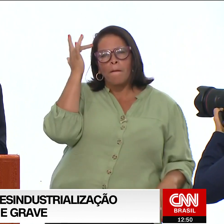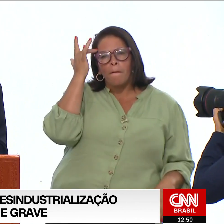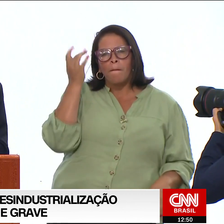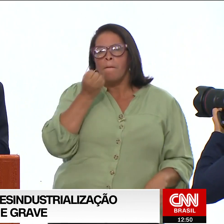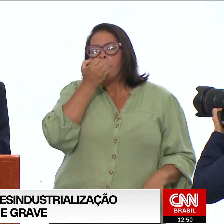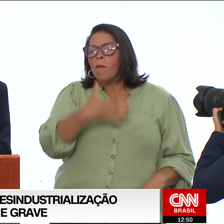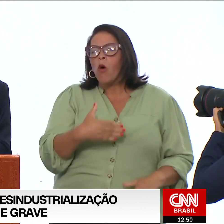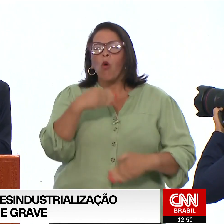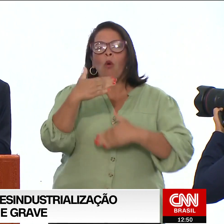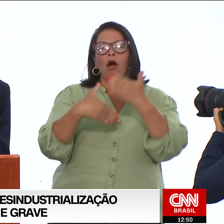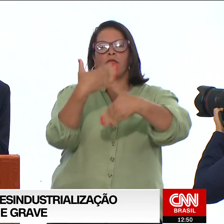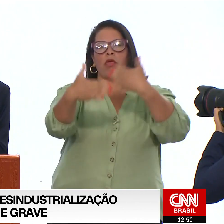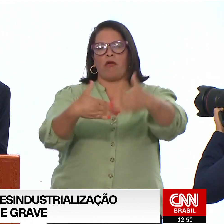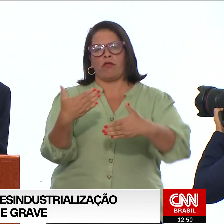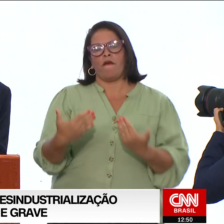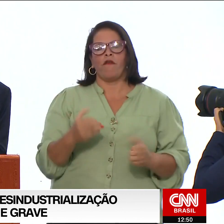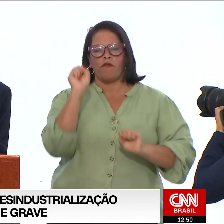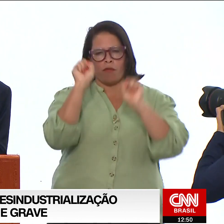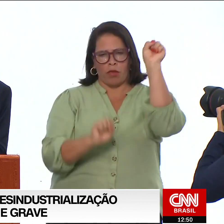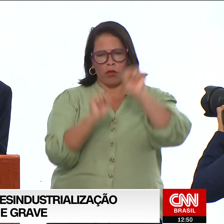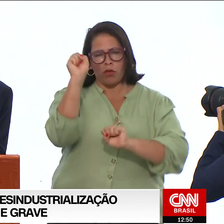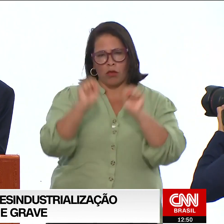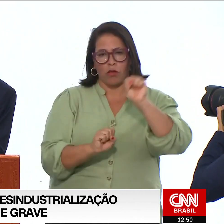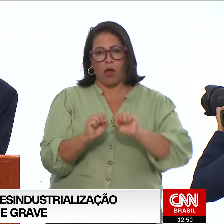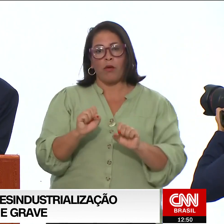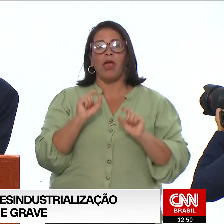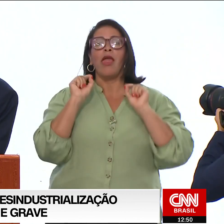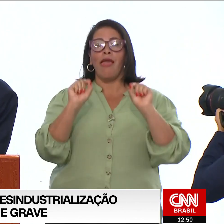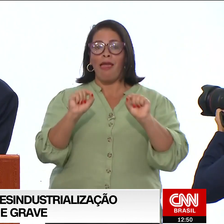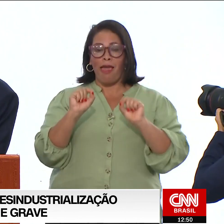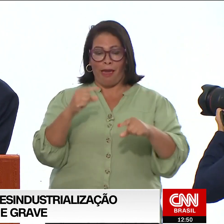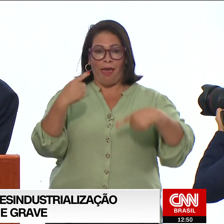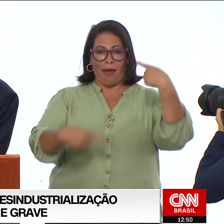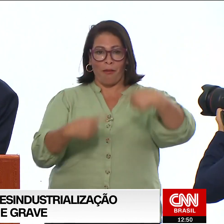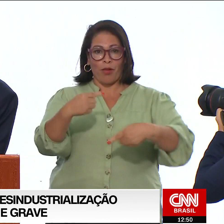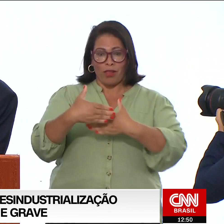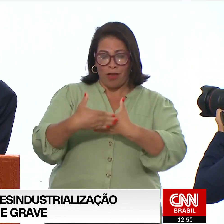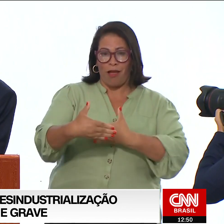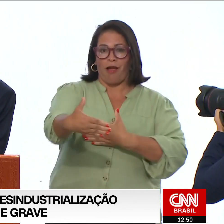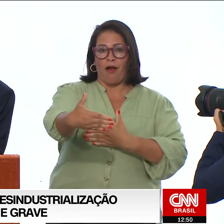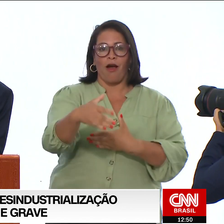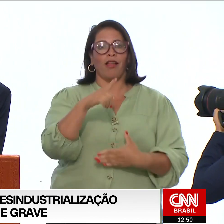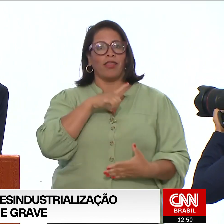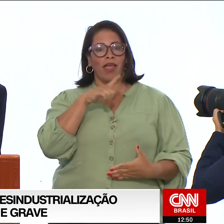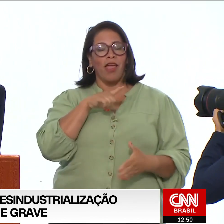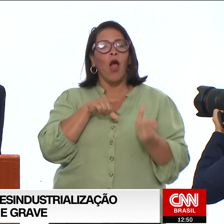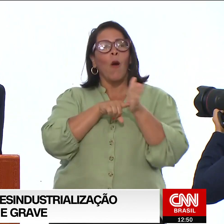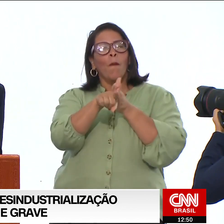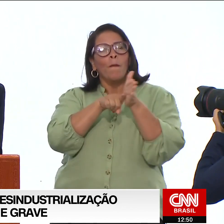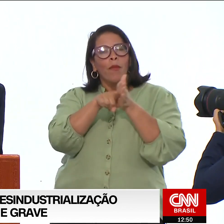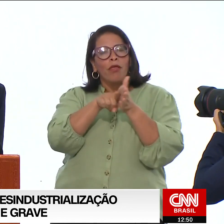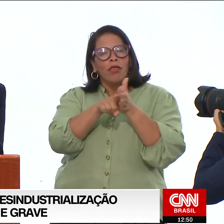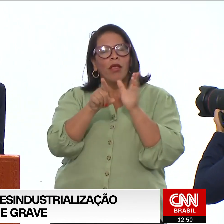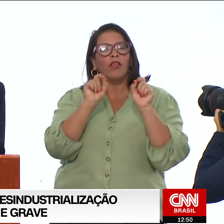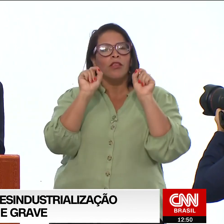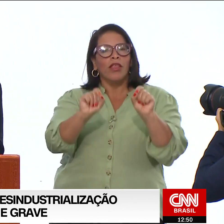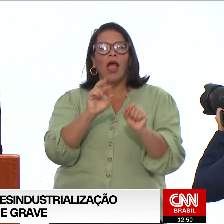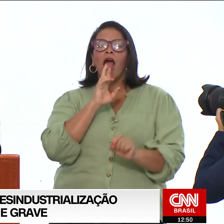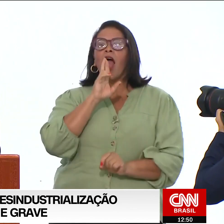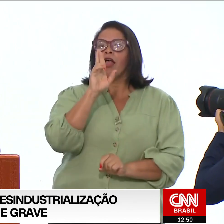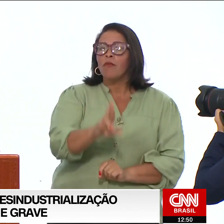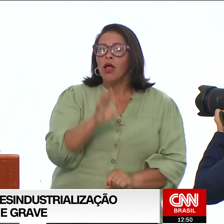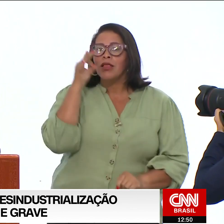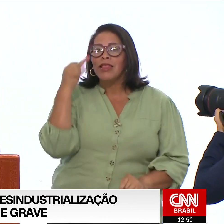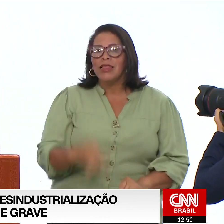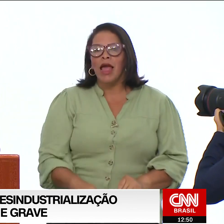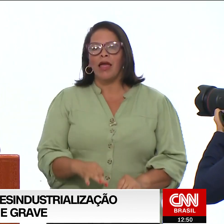de desenvolvimento industrial. Que essa política parta do diagnóstico correto, que